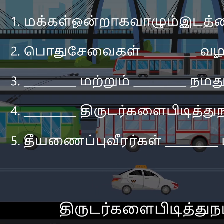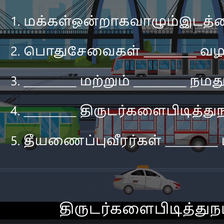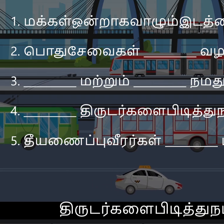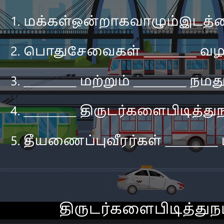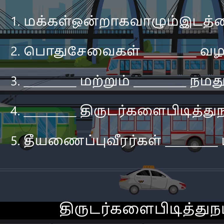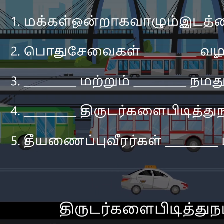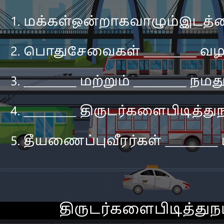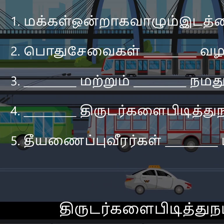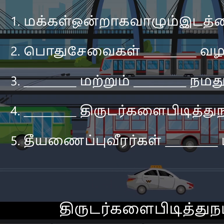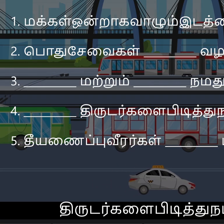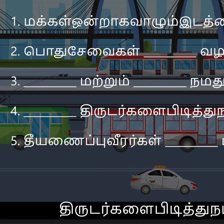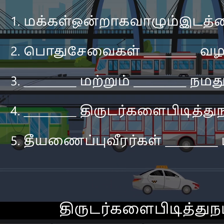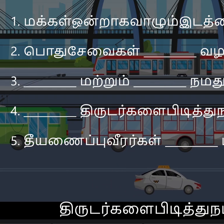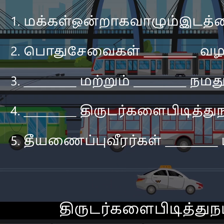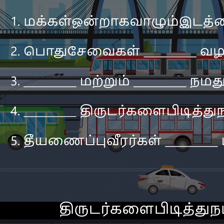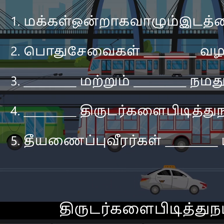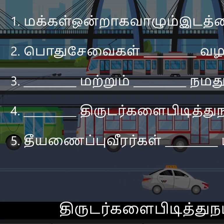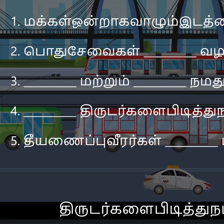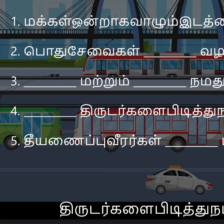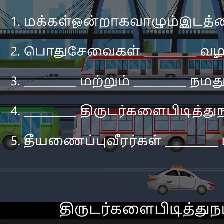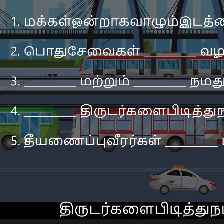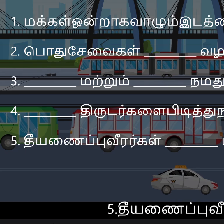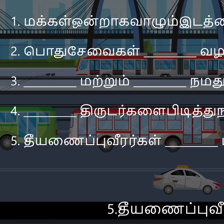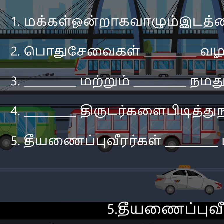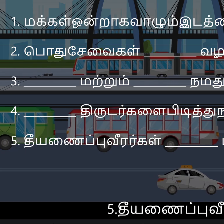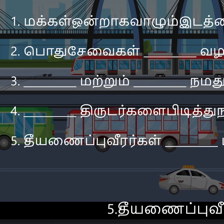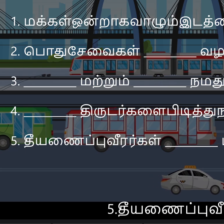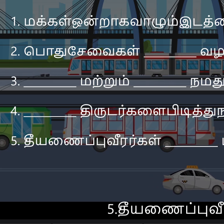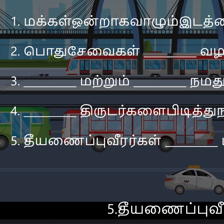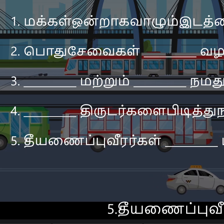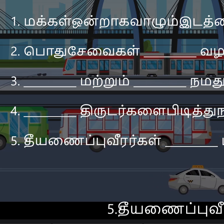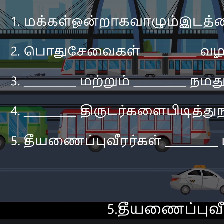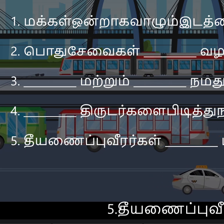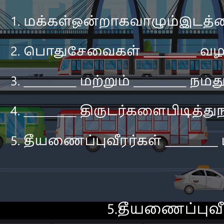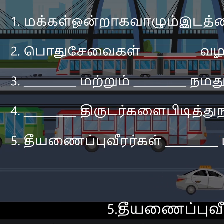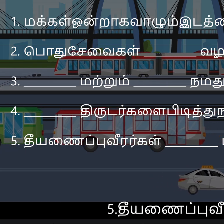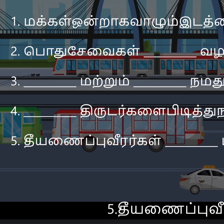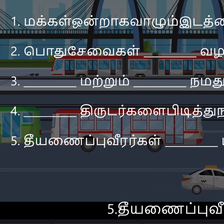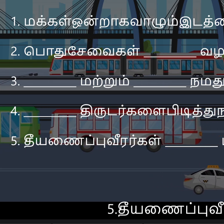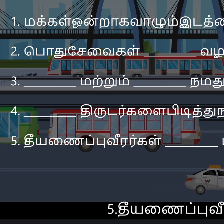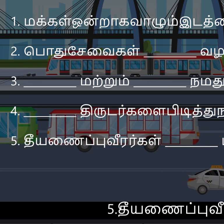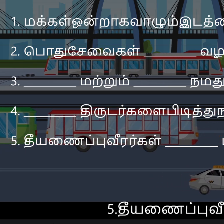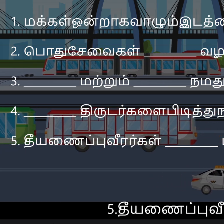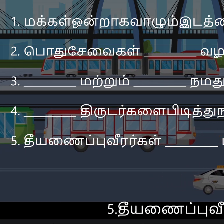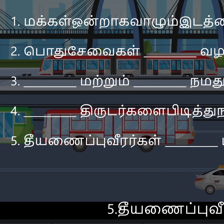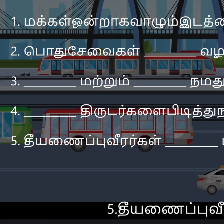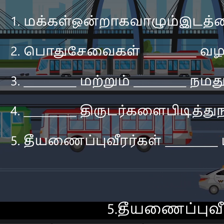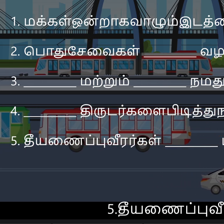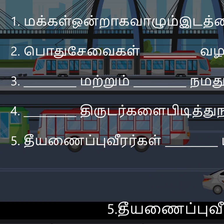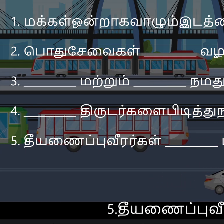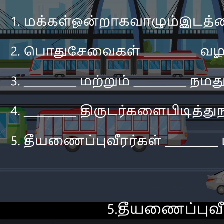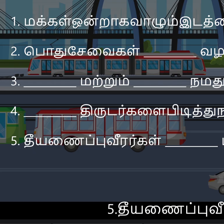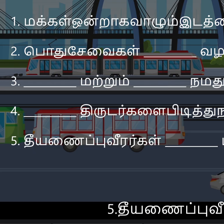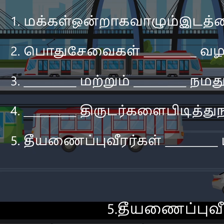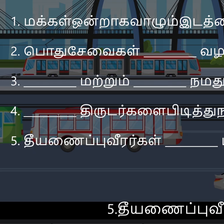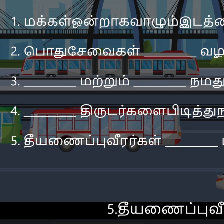பிடித்து நம்மை பாதுகாப்பாக வைக்கிறார்கள். கேள்வி 5. தீயணைப்பு வீரர்கள்